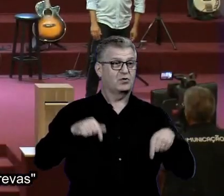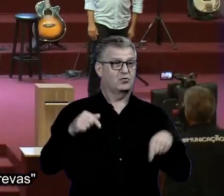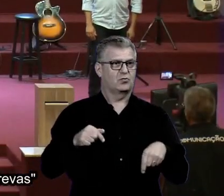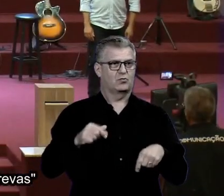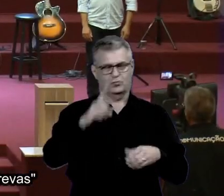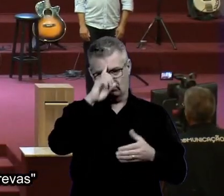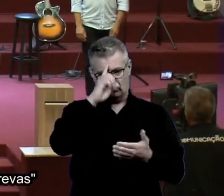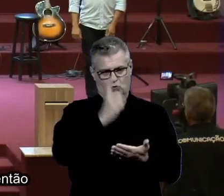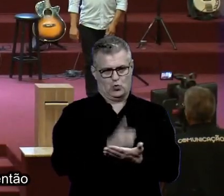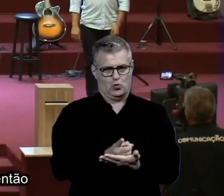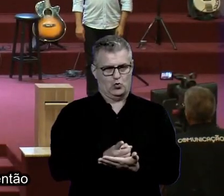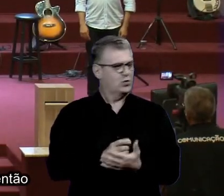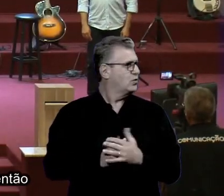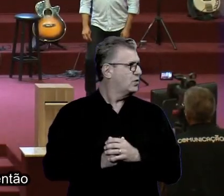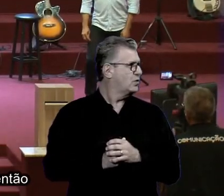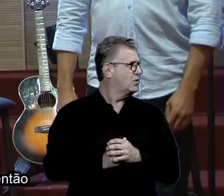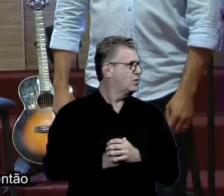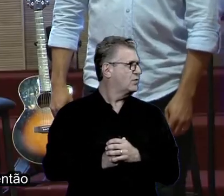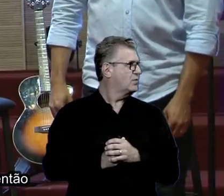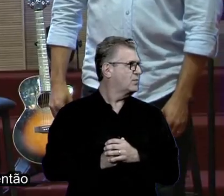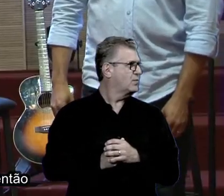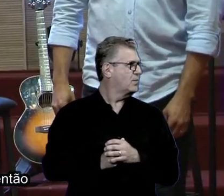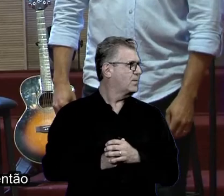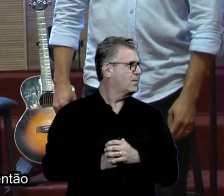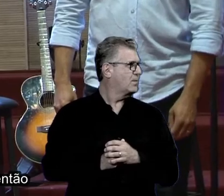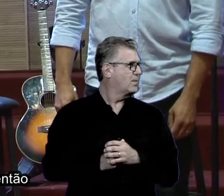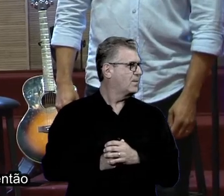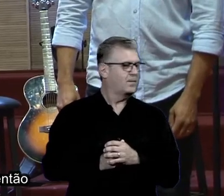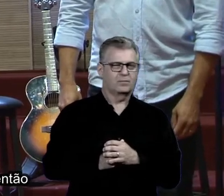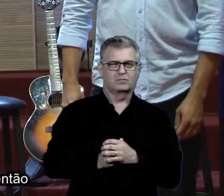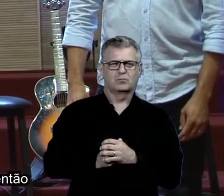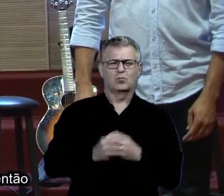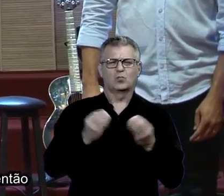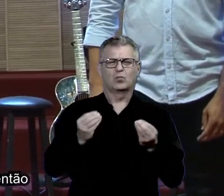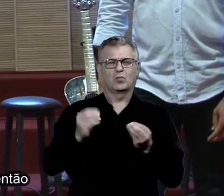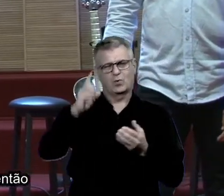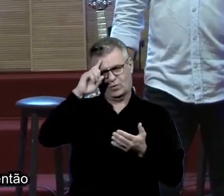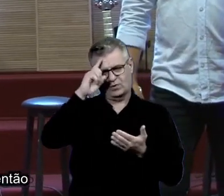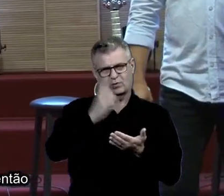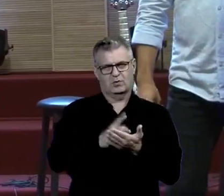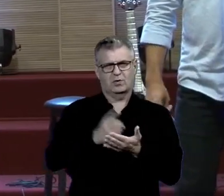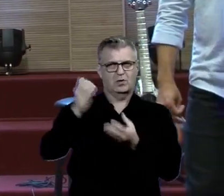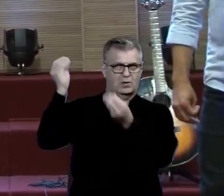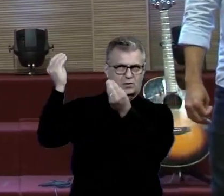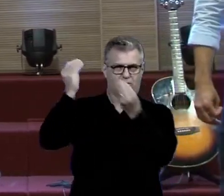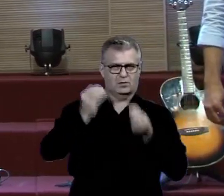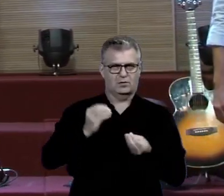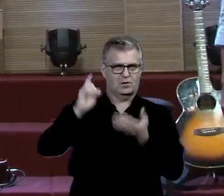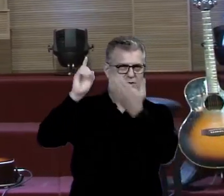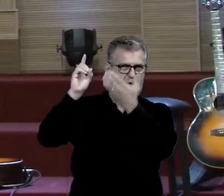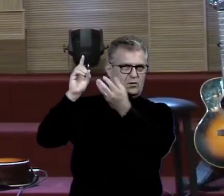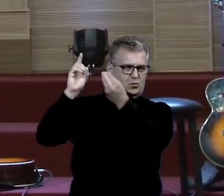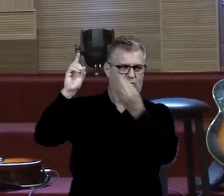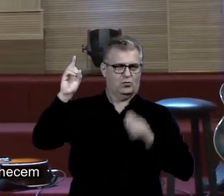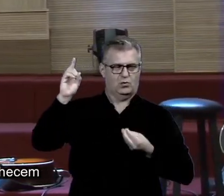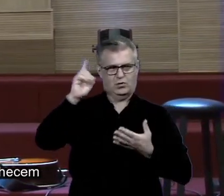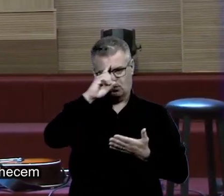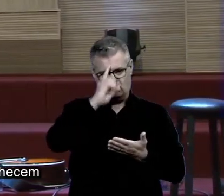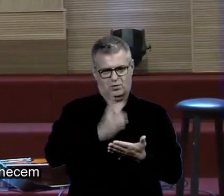trevas Quem que é só que nos dá essa autoridade? É Deus Então, para ficar mais visual para o surdo, nós vamos fazer